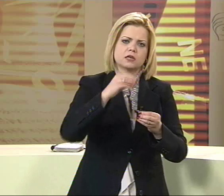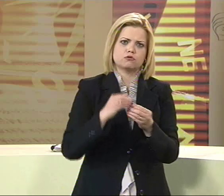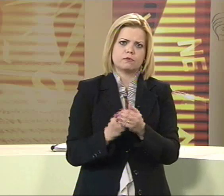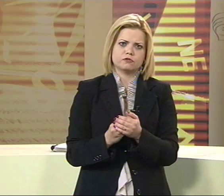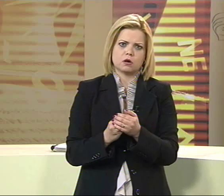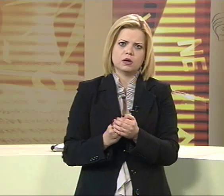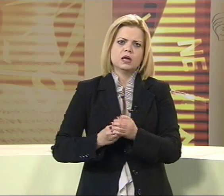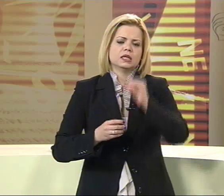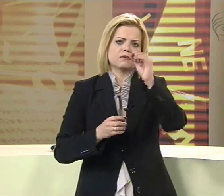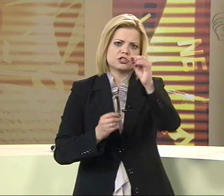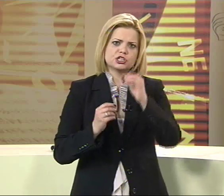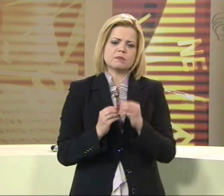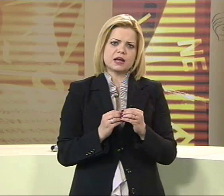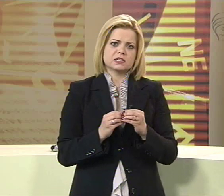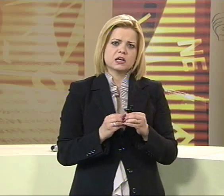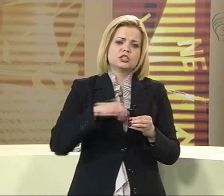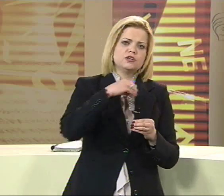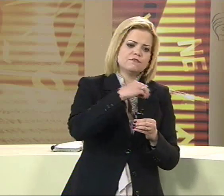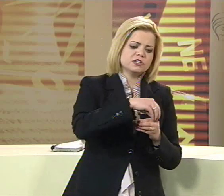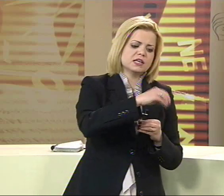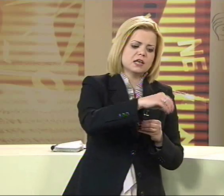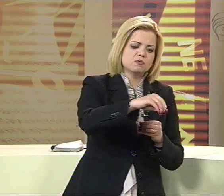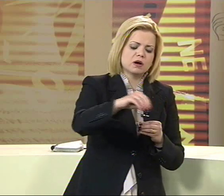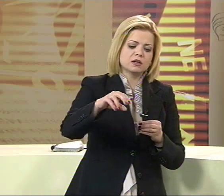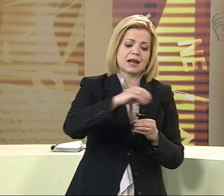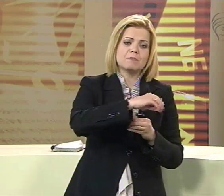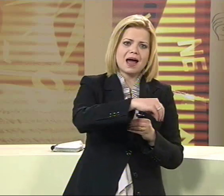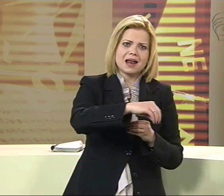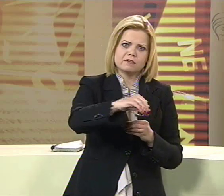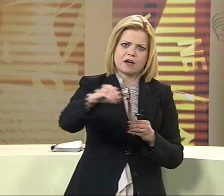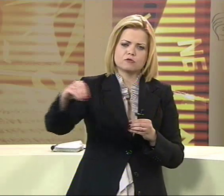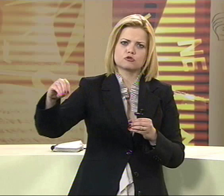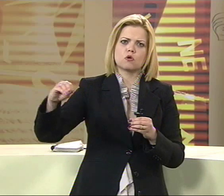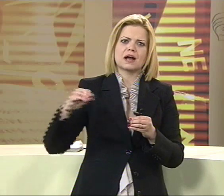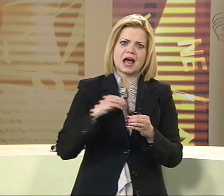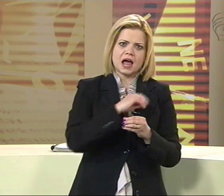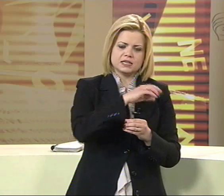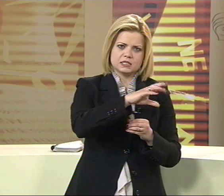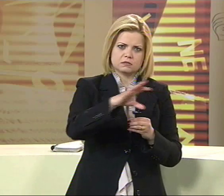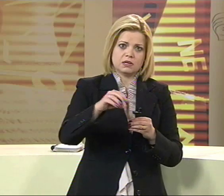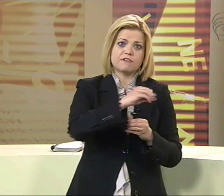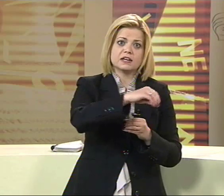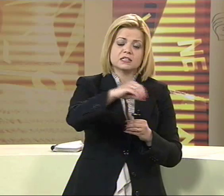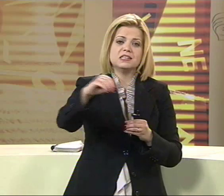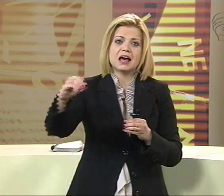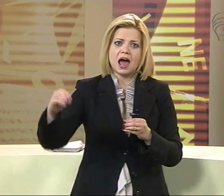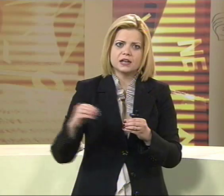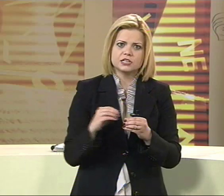a sua profissão? Ainda vou te dizer mais. Se você tem trabalha em vários locais, em várias cidades,